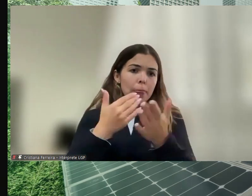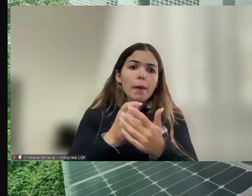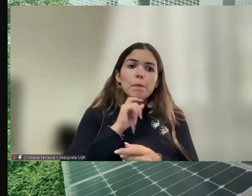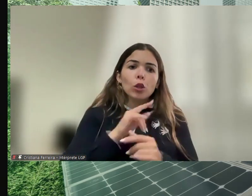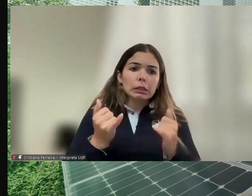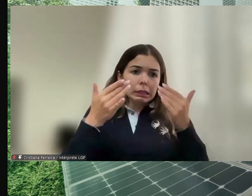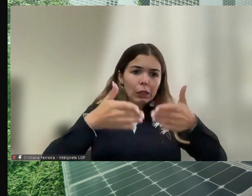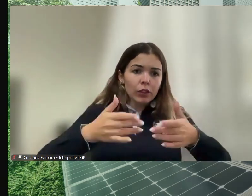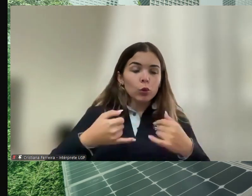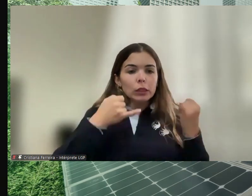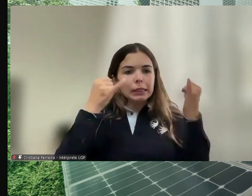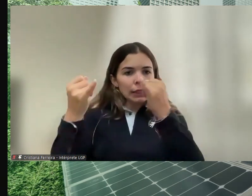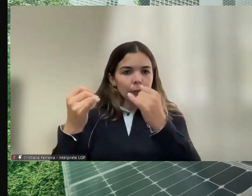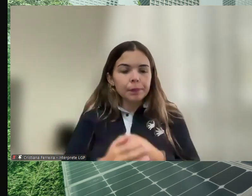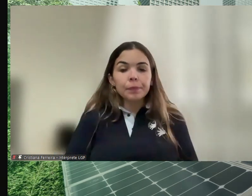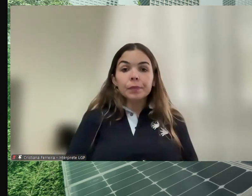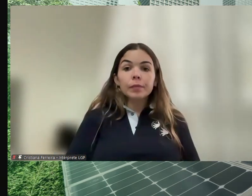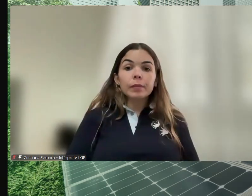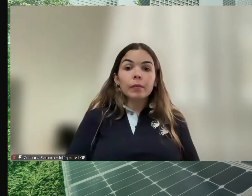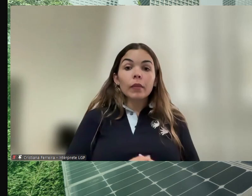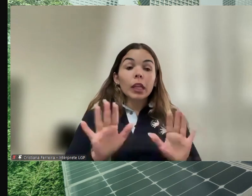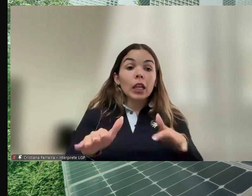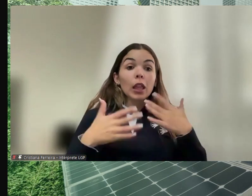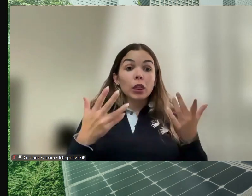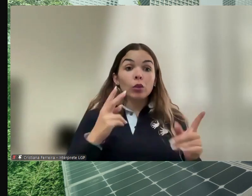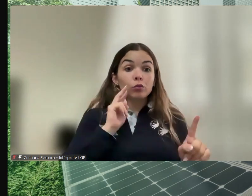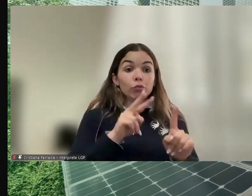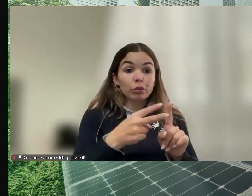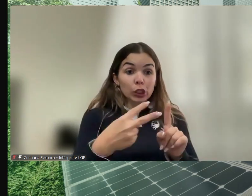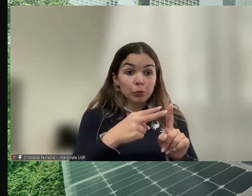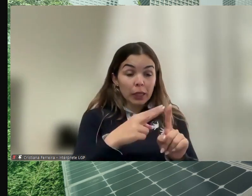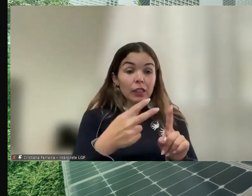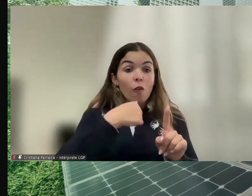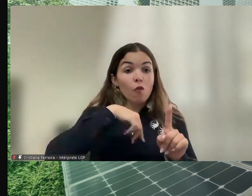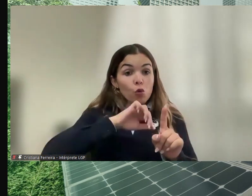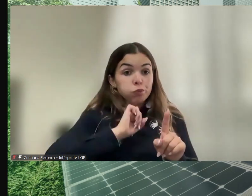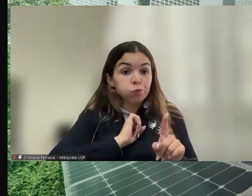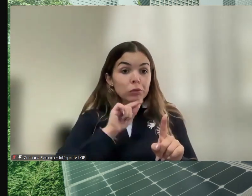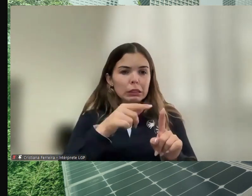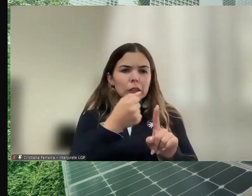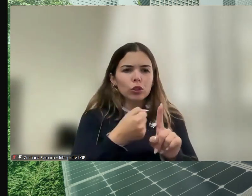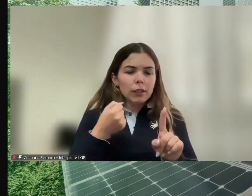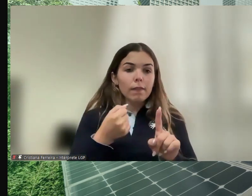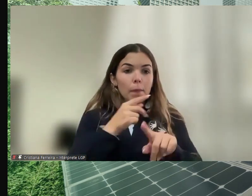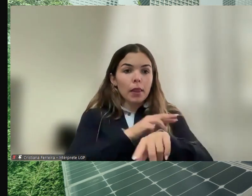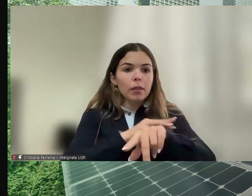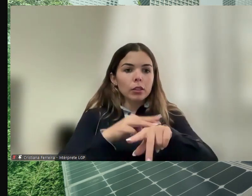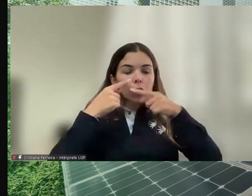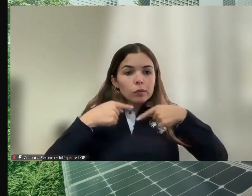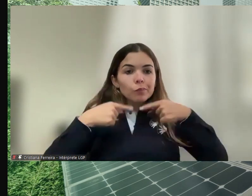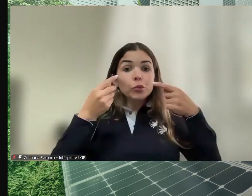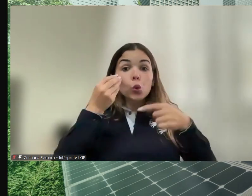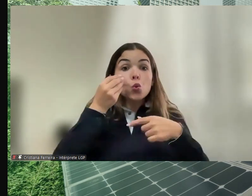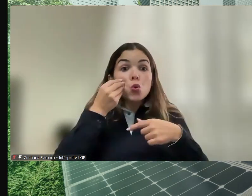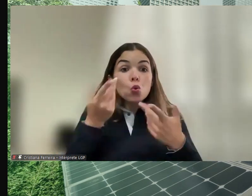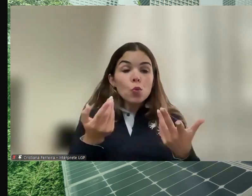intervenção seguinte. Portanto, na nossa perspectiva, este é um dos grandes desafios para a administração pública. Como é